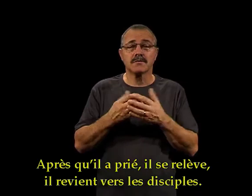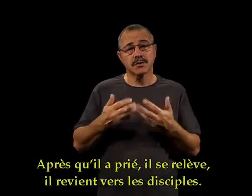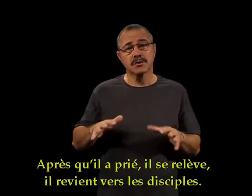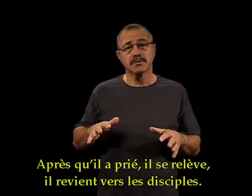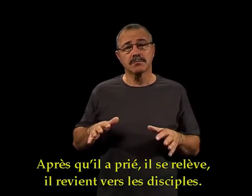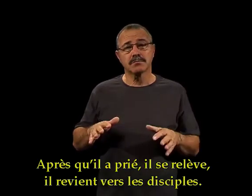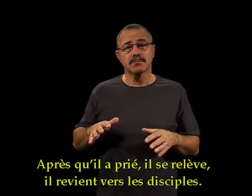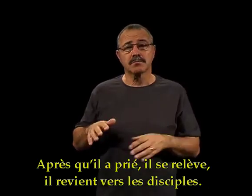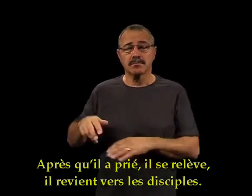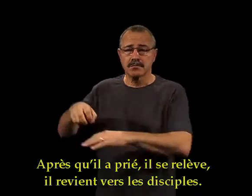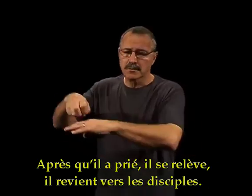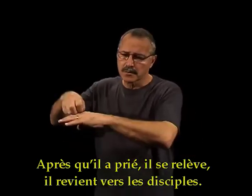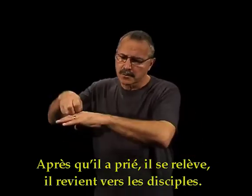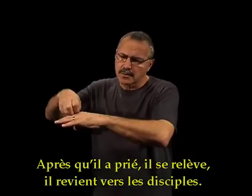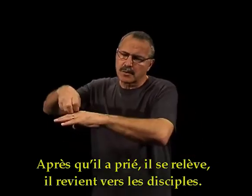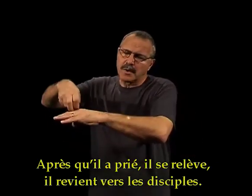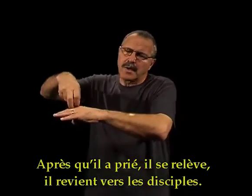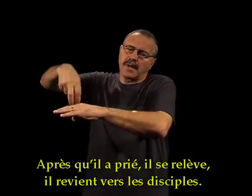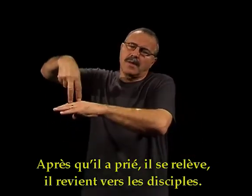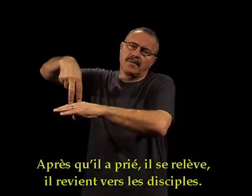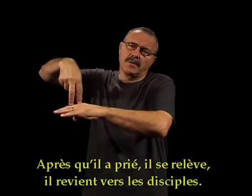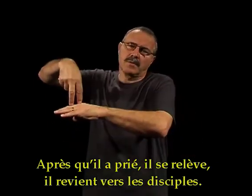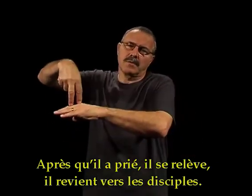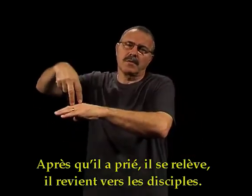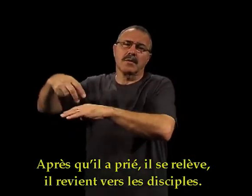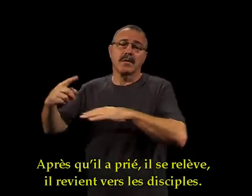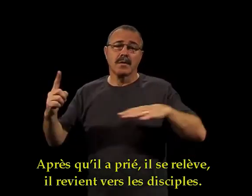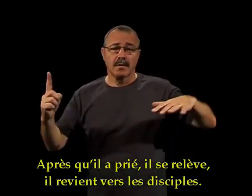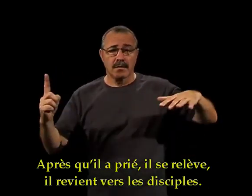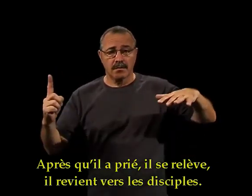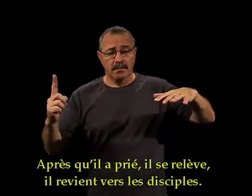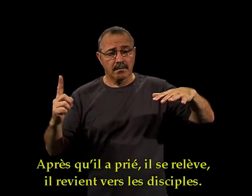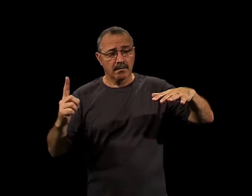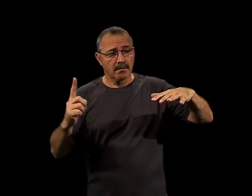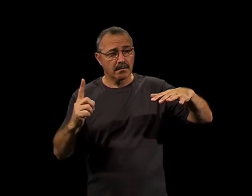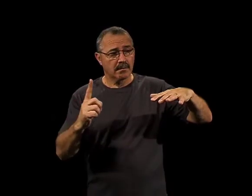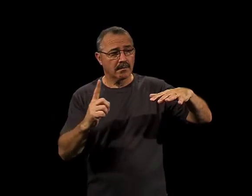Après qu'il a prié, il se relève, il revient vers les disciples,